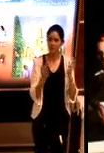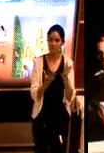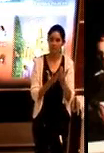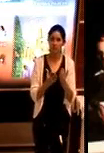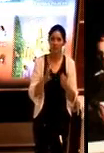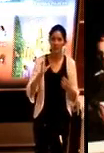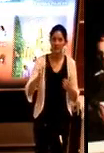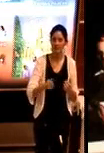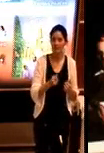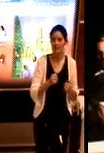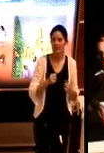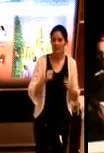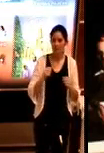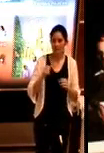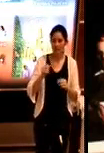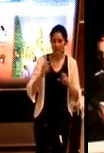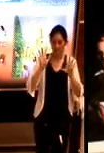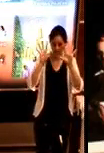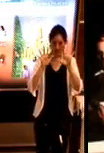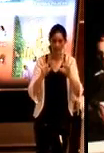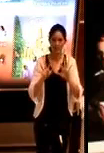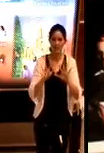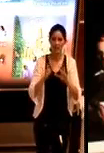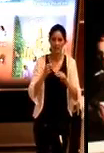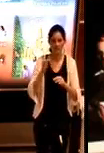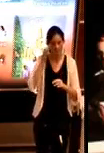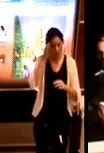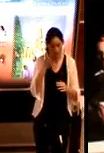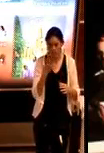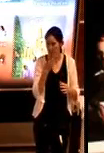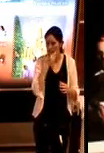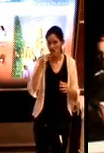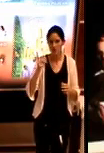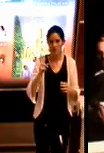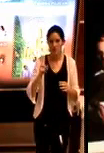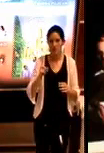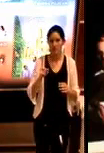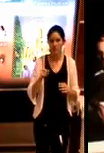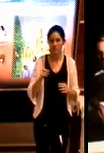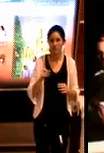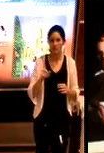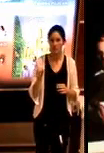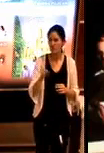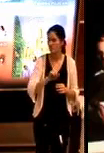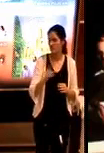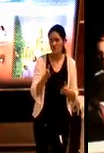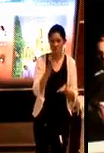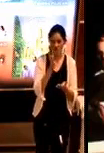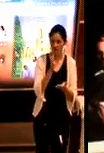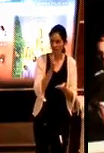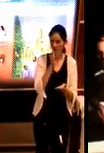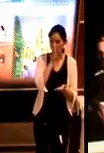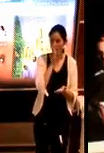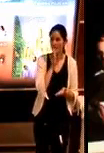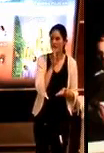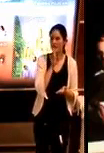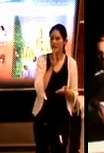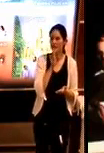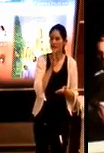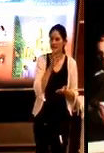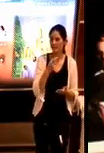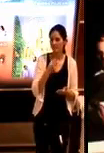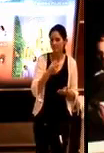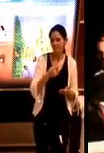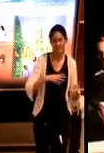¿Cuál es la gracia de Dios en vano? La gracia de Dios en vano es la que no obedece a Dios, sino hace lo que se le canta la gana, hermanos.